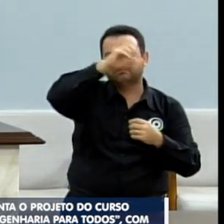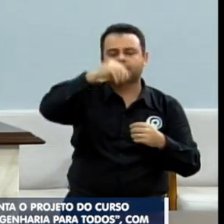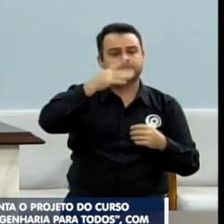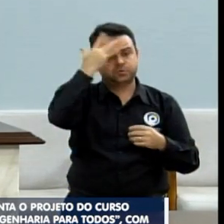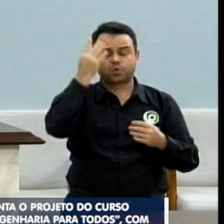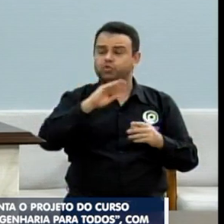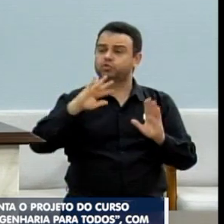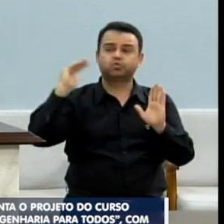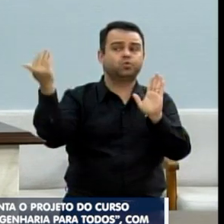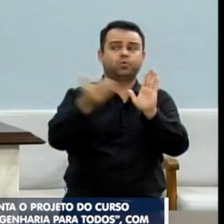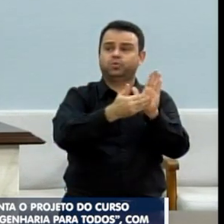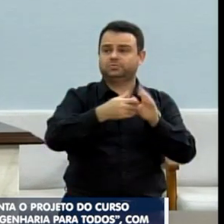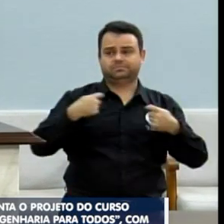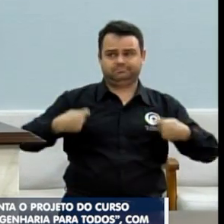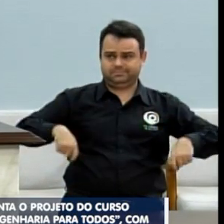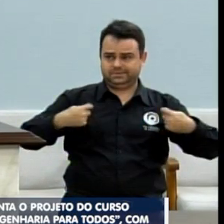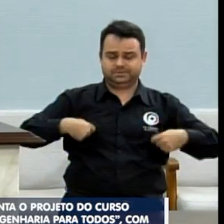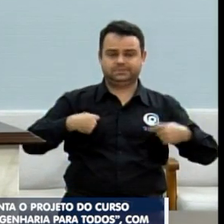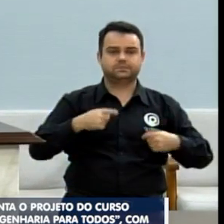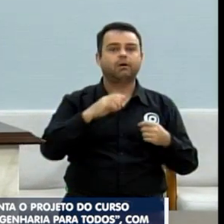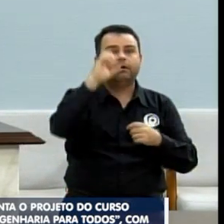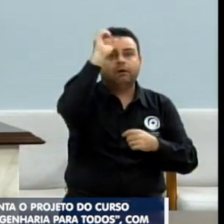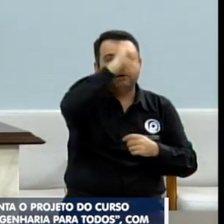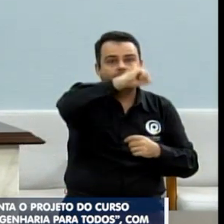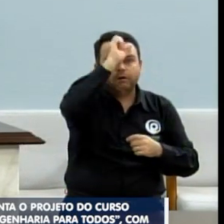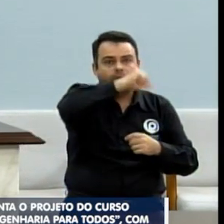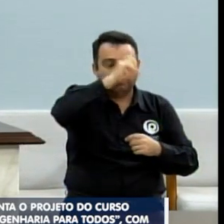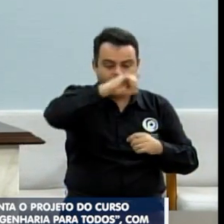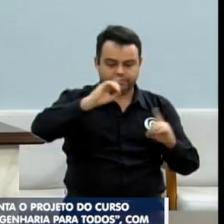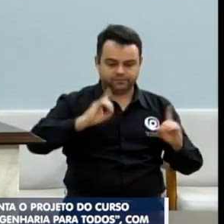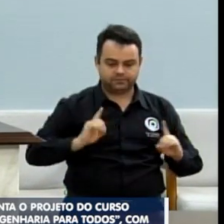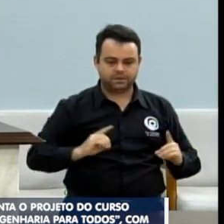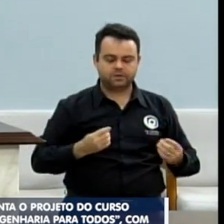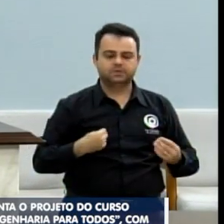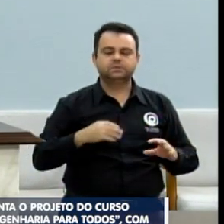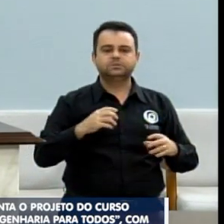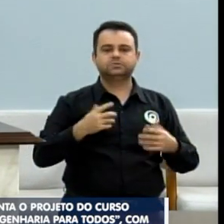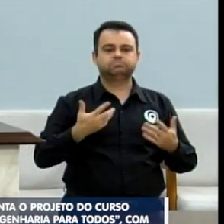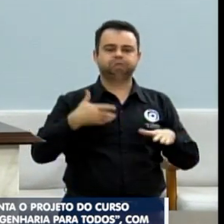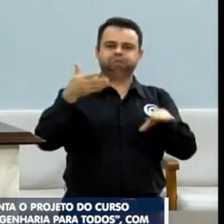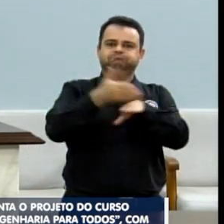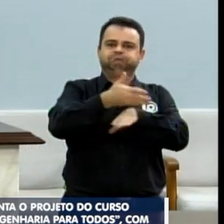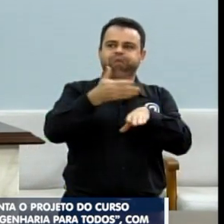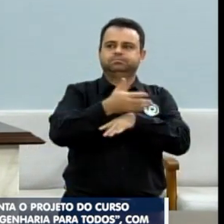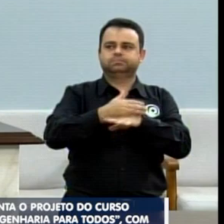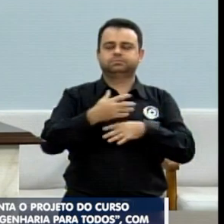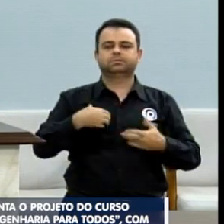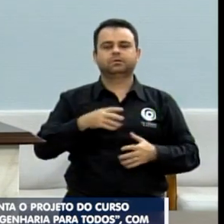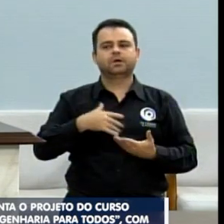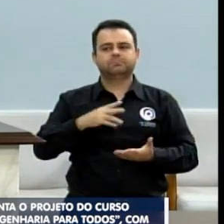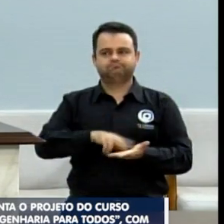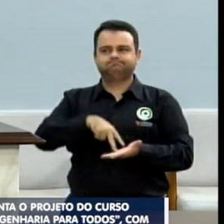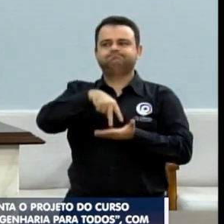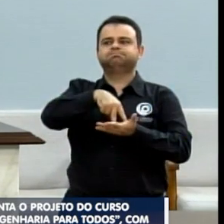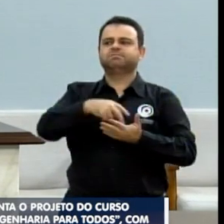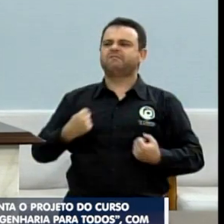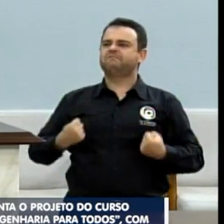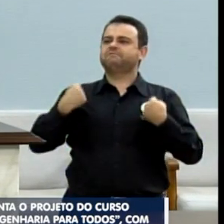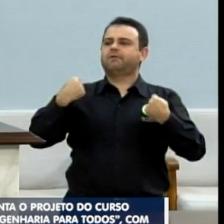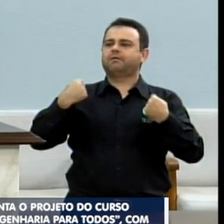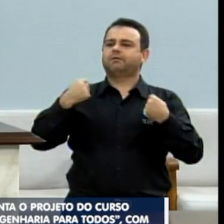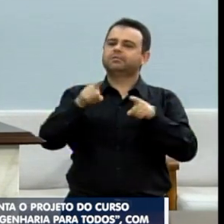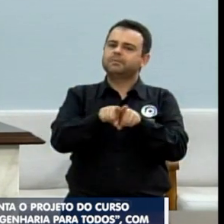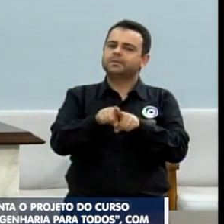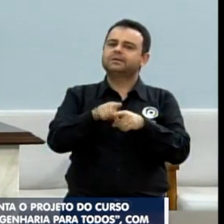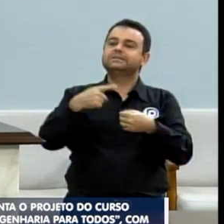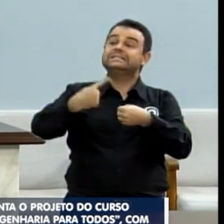o papel e o empoderamento das pessoas com deficiência na construção de cidades inclusivas. E a engenharia